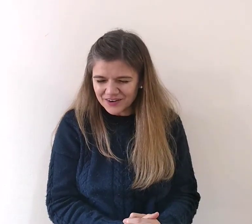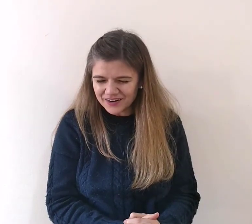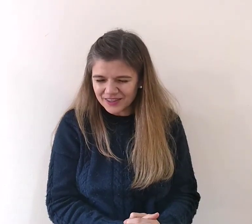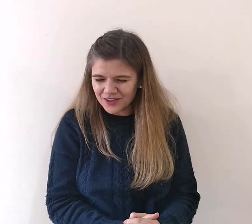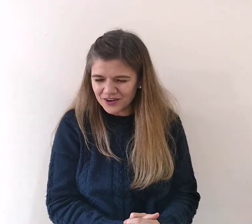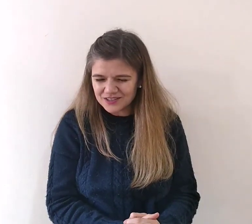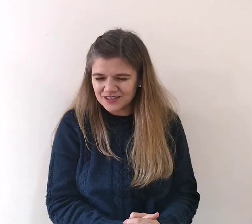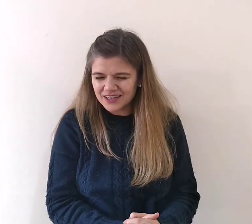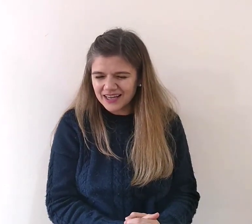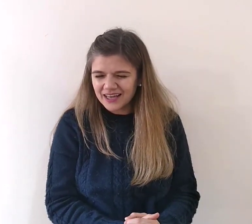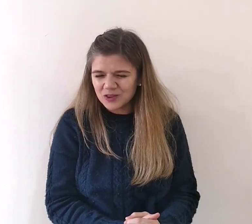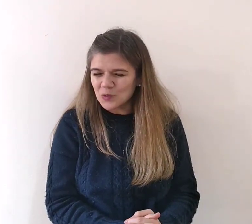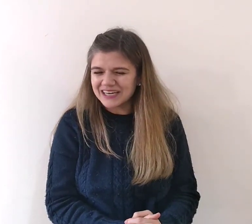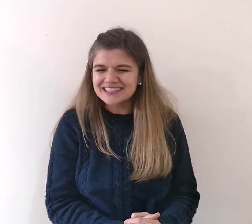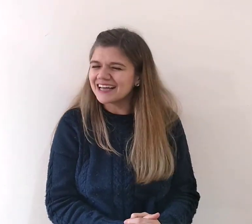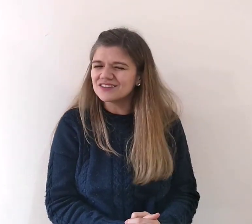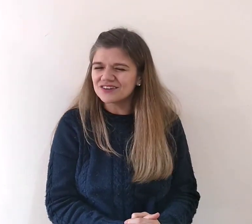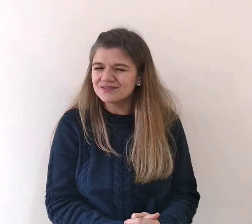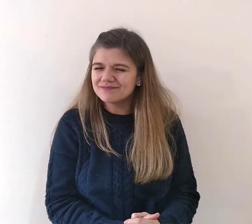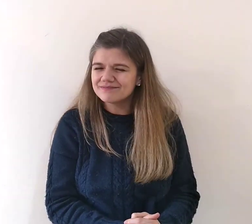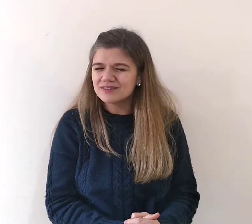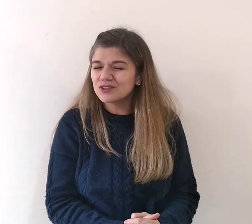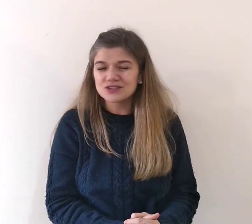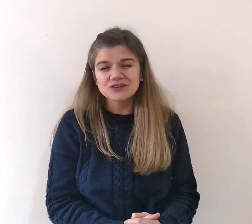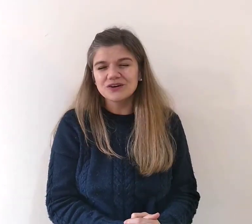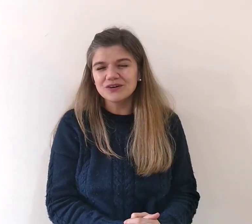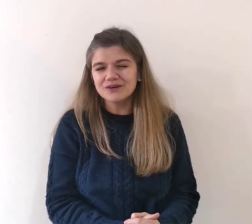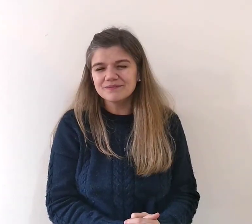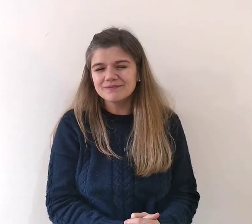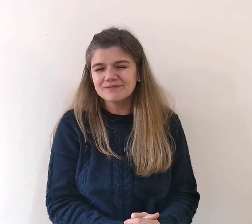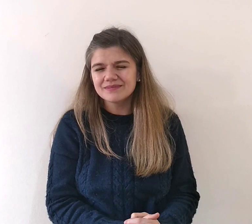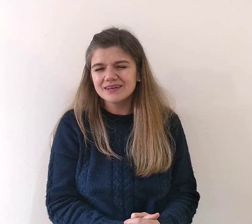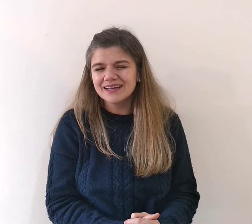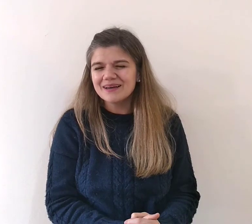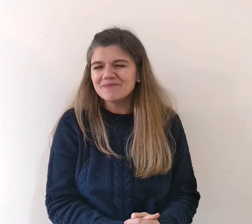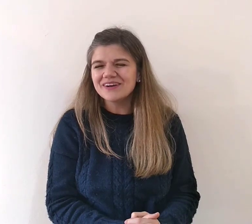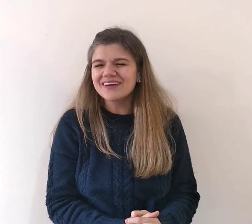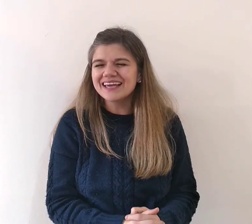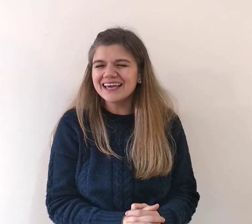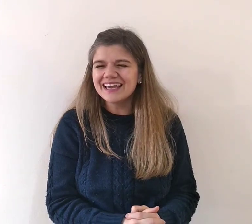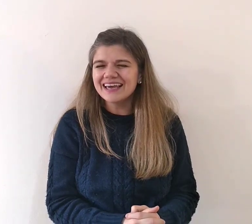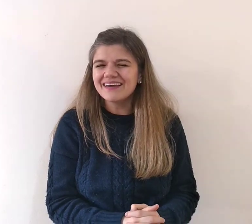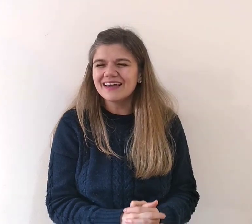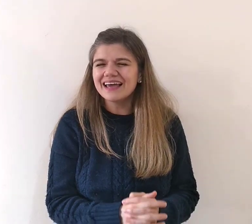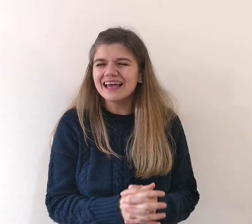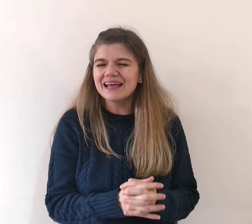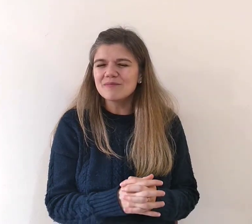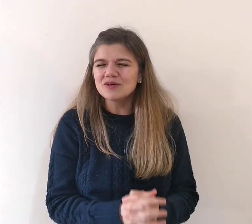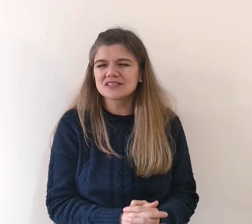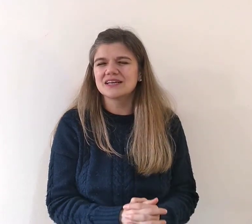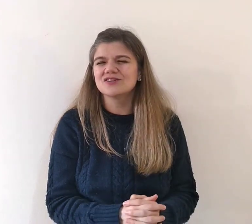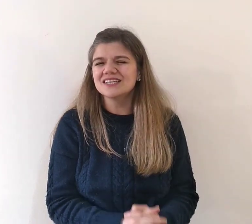Señor Dios, tú eres santo, nosotros no. Pero qué hermosa